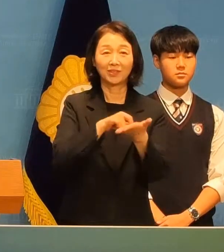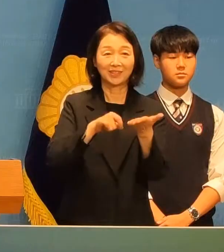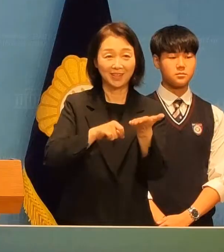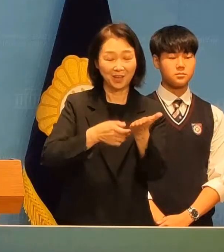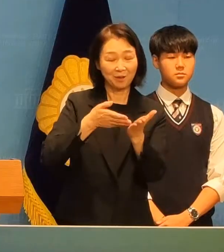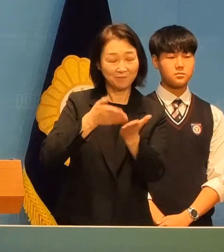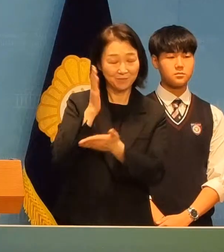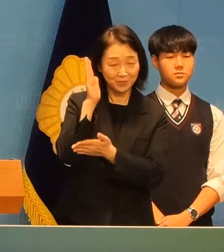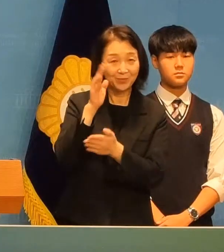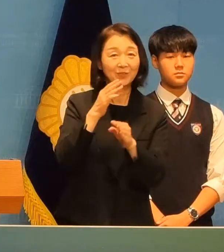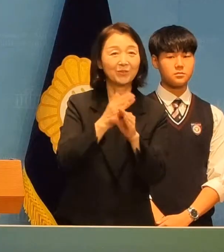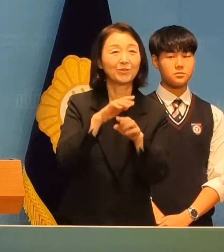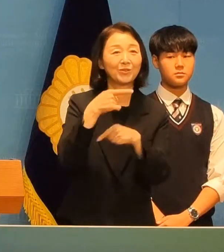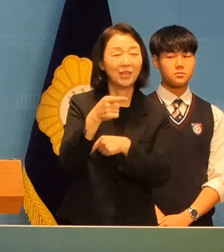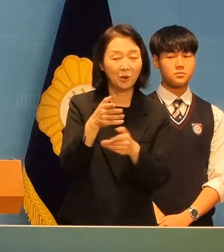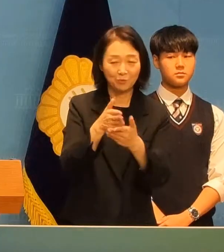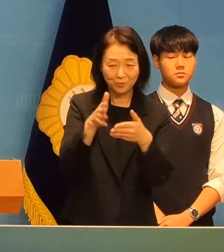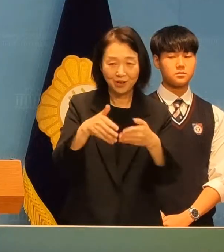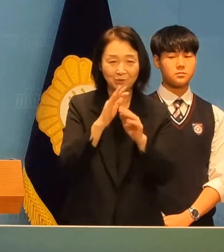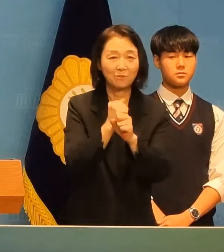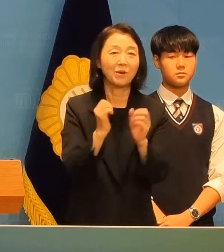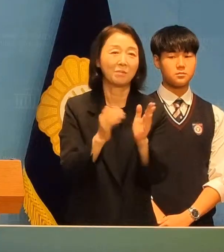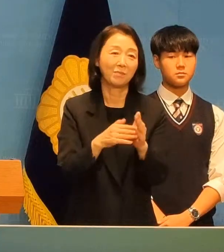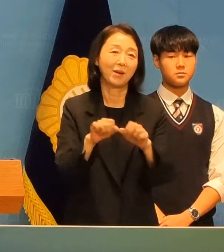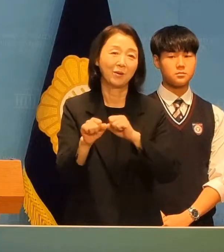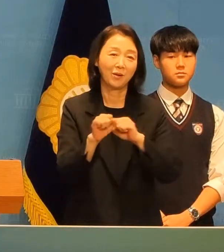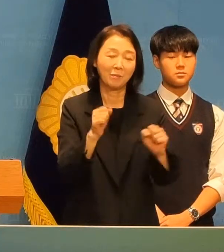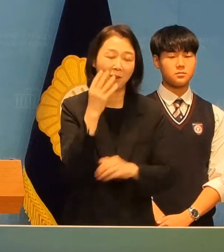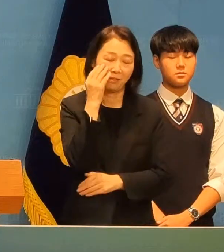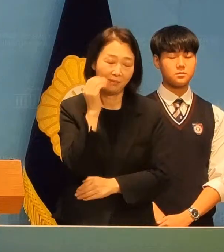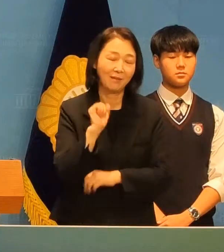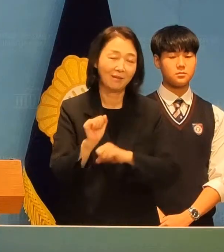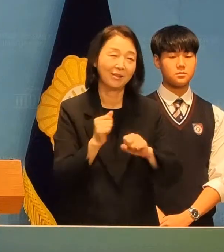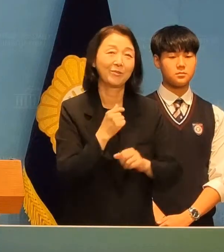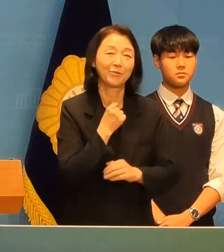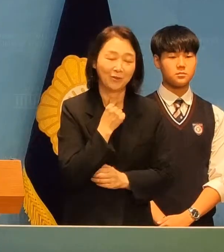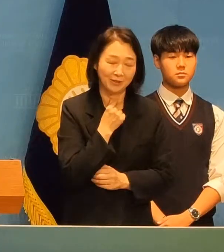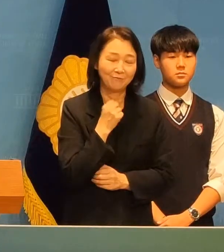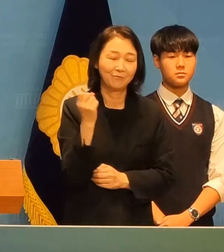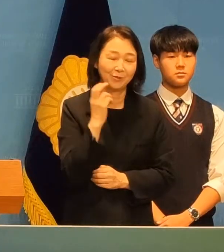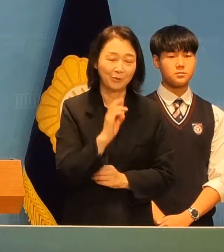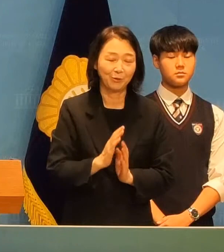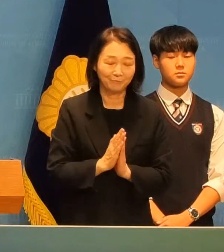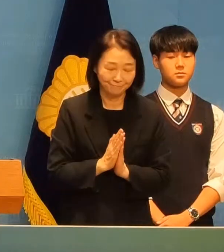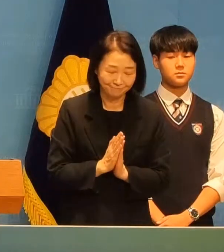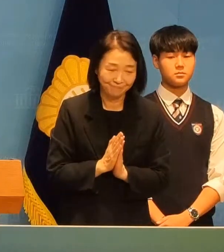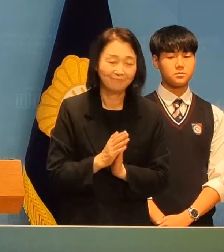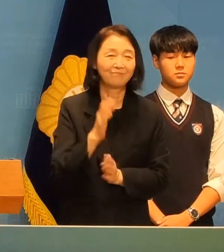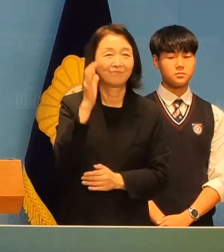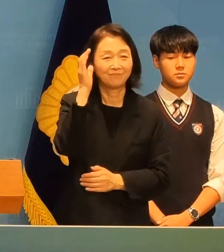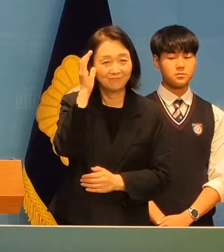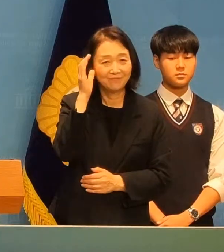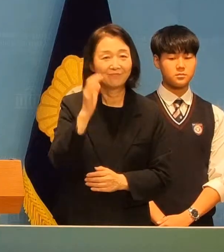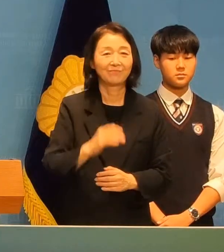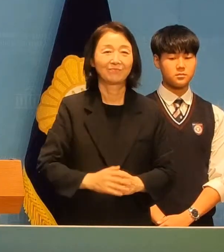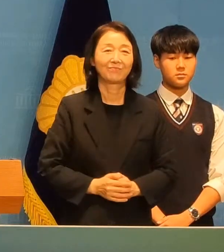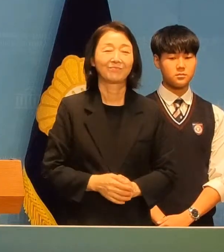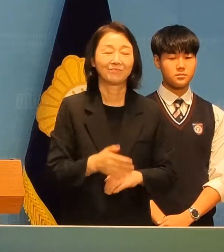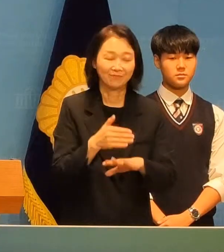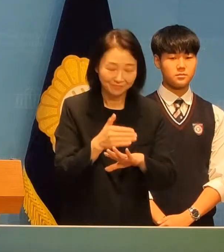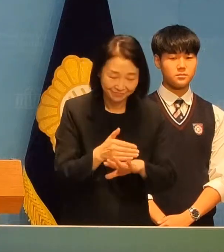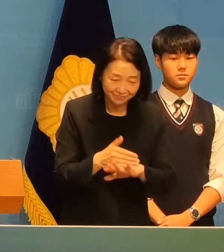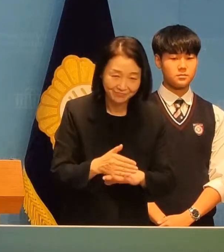해서 분과 출범하고 더 활발하게 활동해 나가기를 진심으로 기대하고 성원합니다.